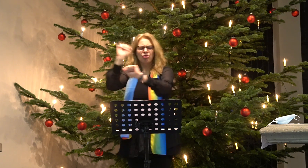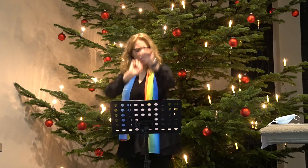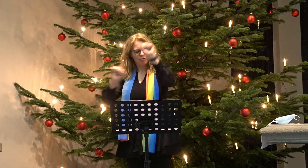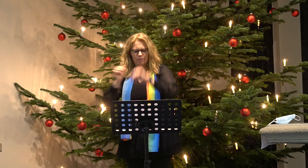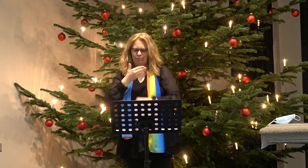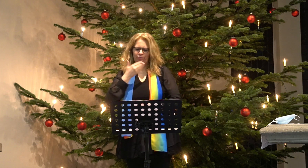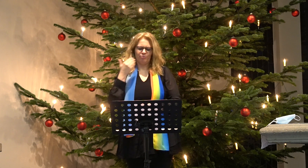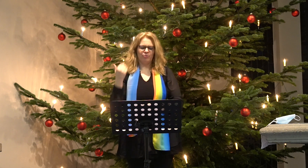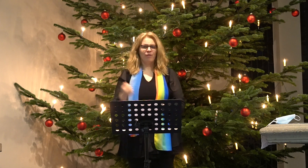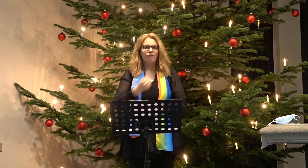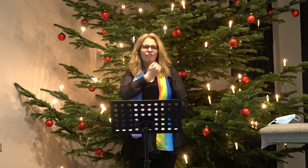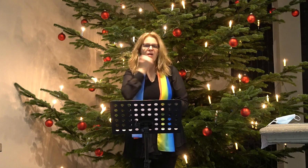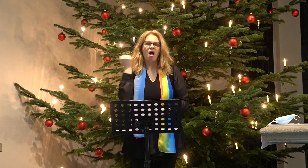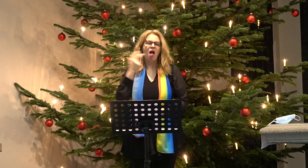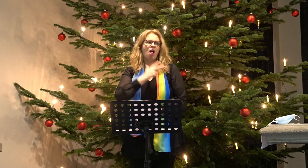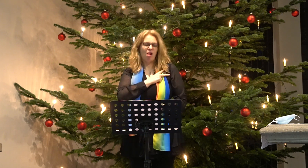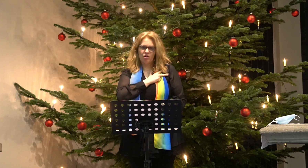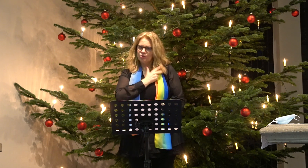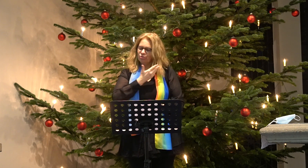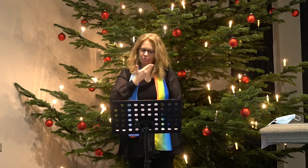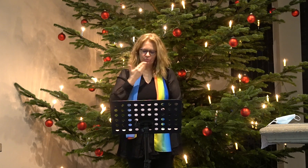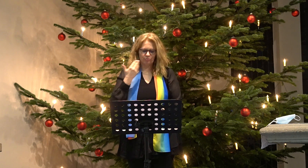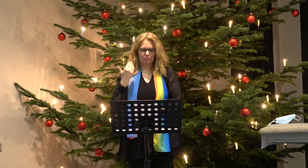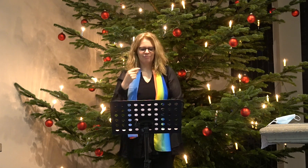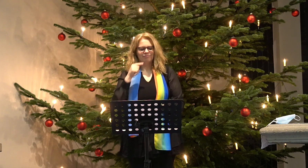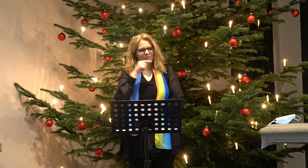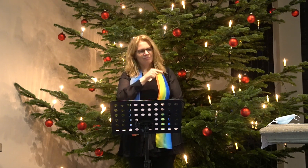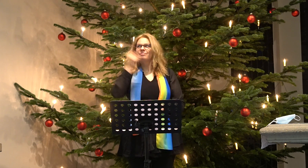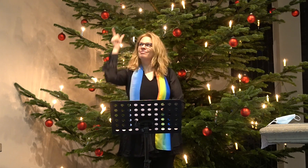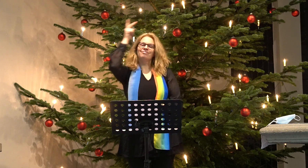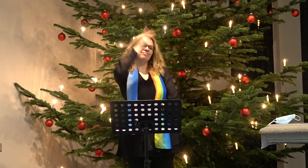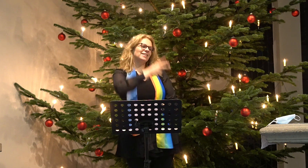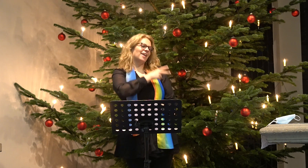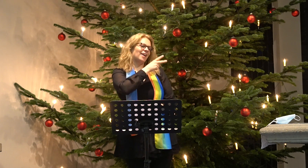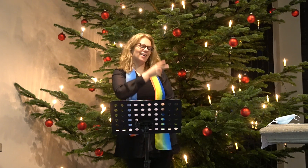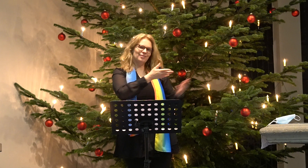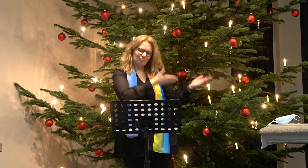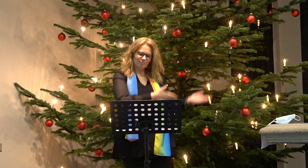nicht bedacht ist auf Lug und Trug, wer nicht falsche Eide schwört,